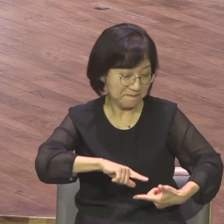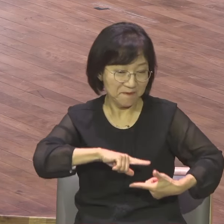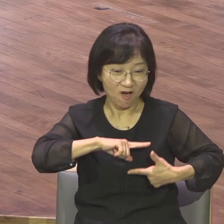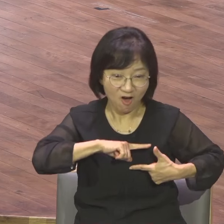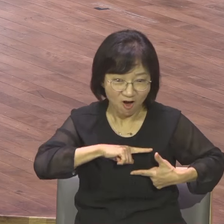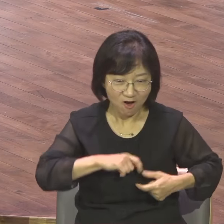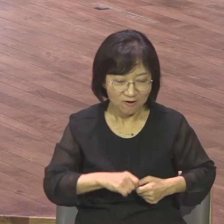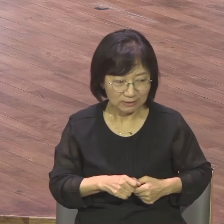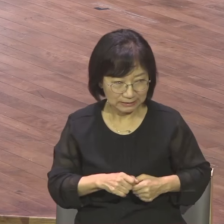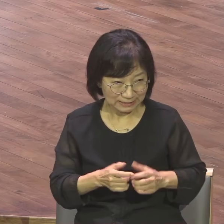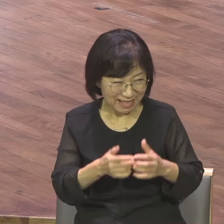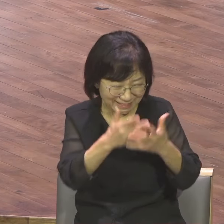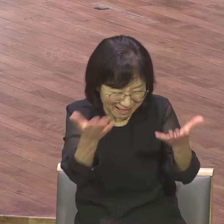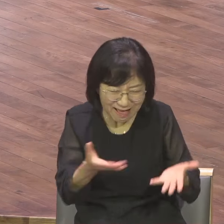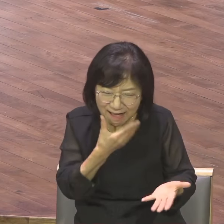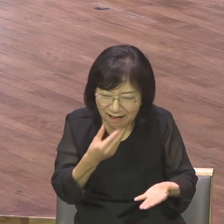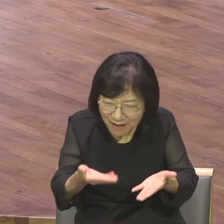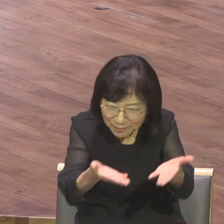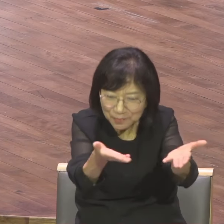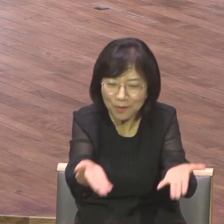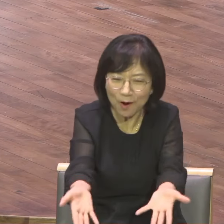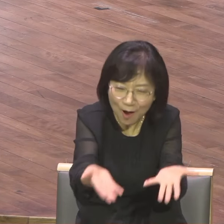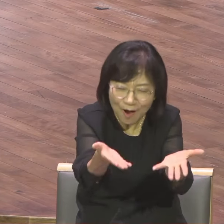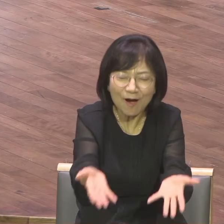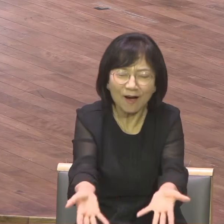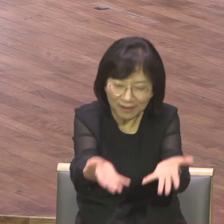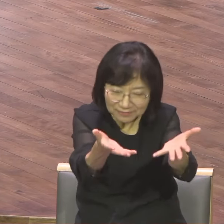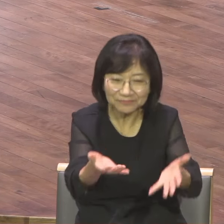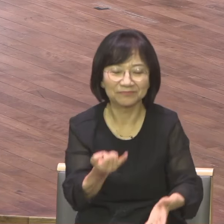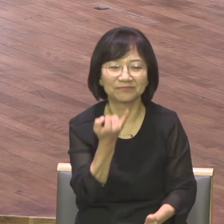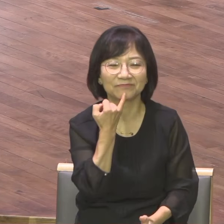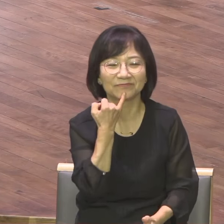서열 다 죽, 전부 다 죽어요. 서론, 서론.